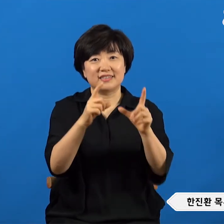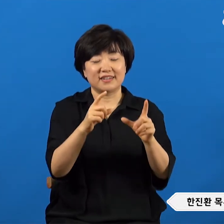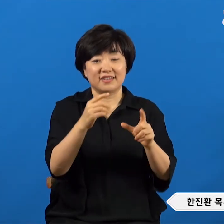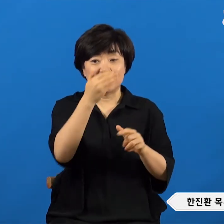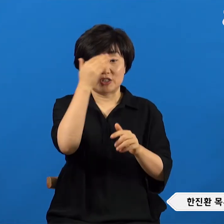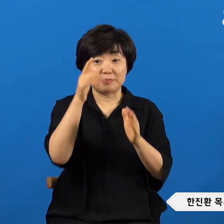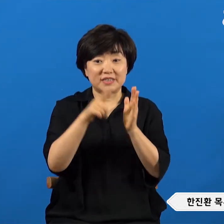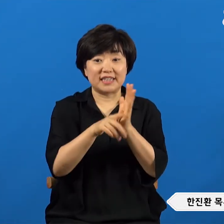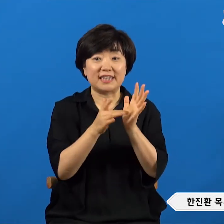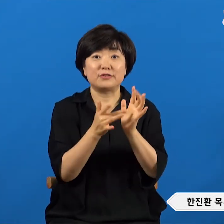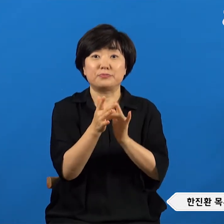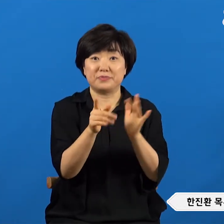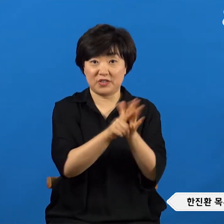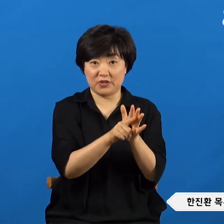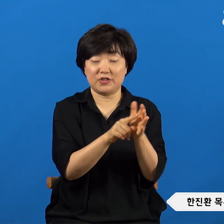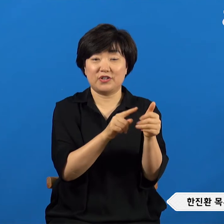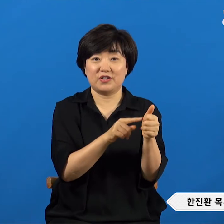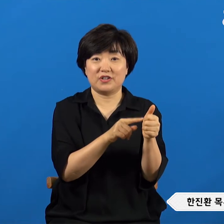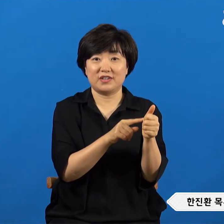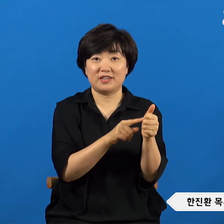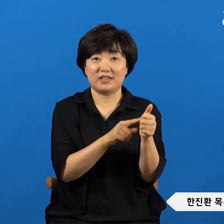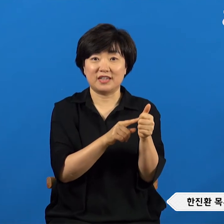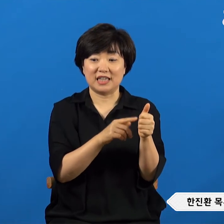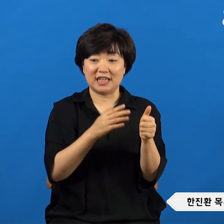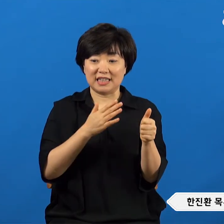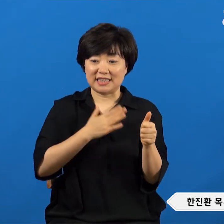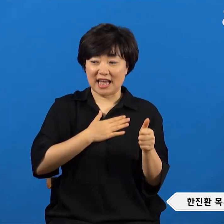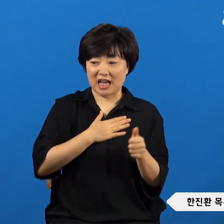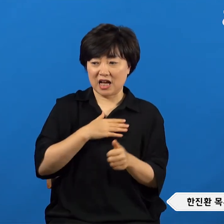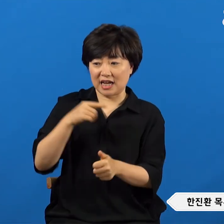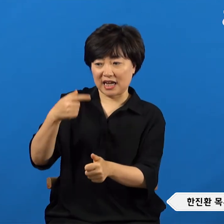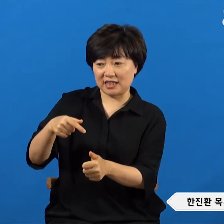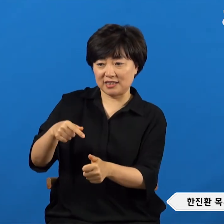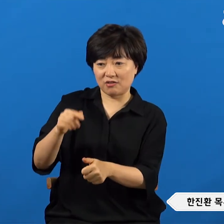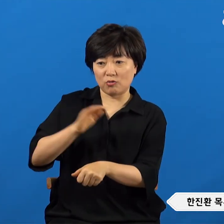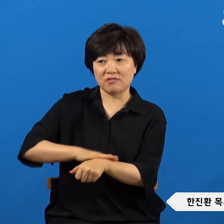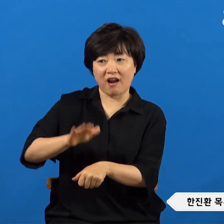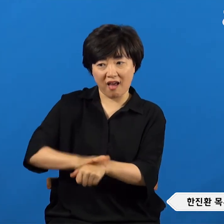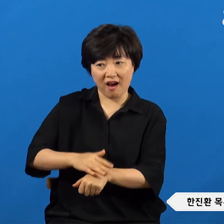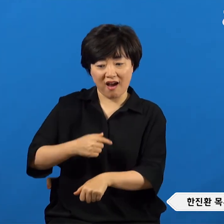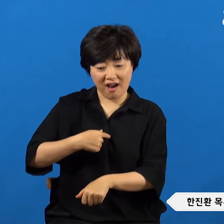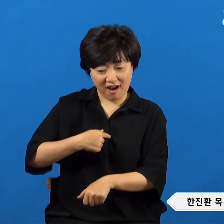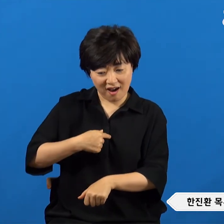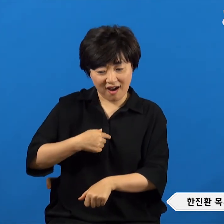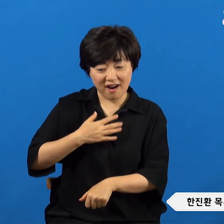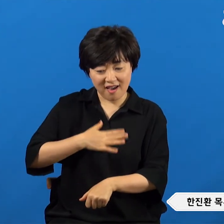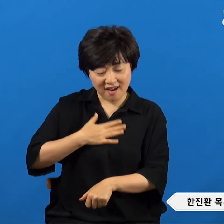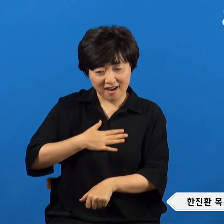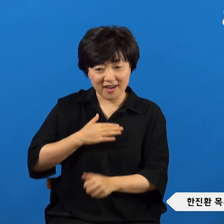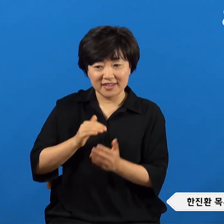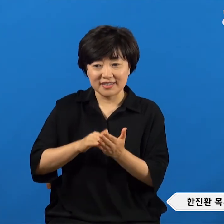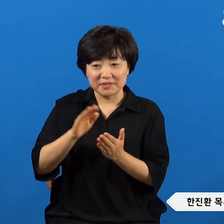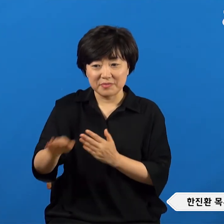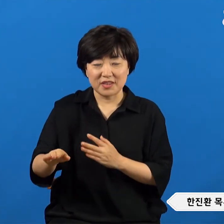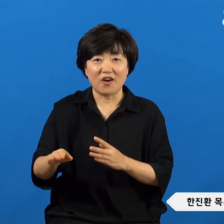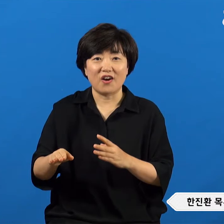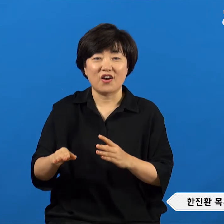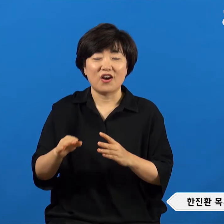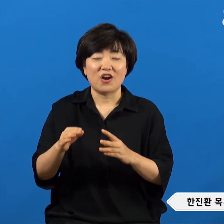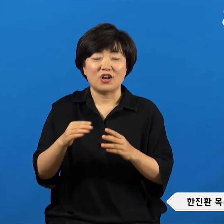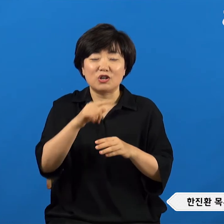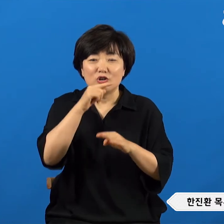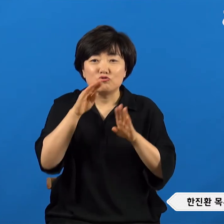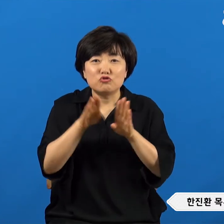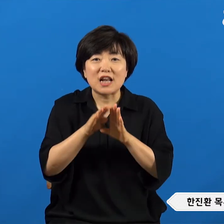예수를 믿었는데 자기에게 가르치는 은사가 있는 것을 알고는 그때부터 주일학교 교사를